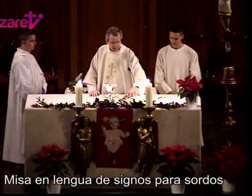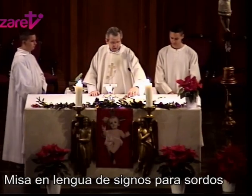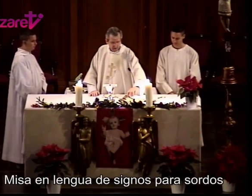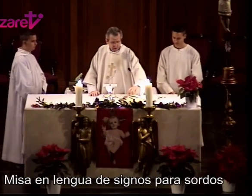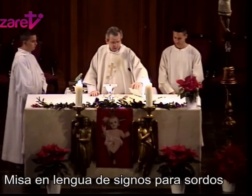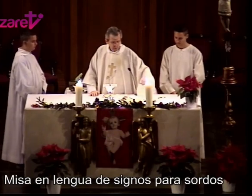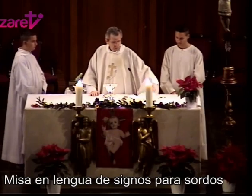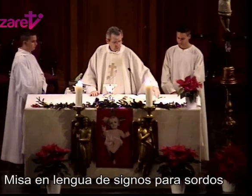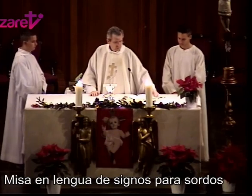cielo.